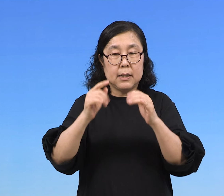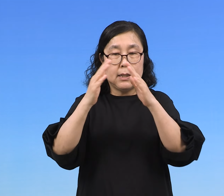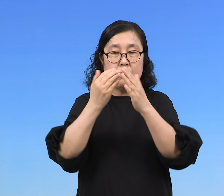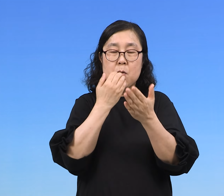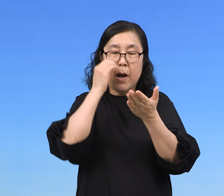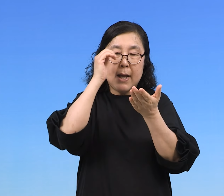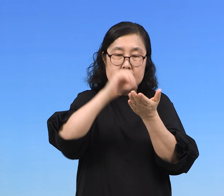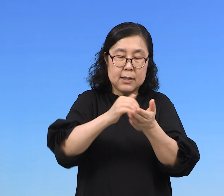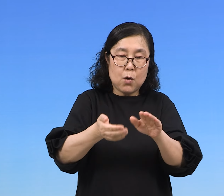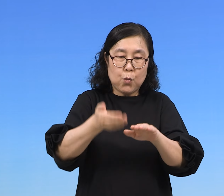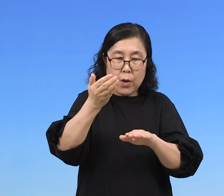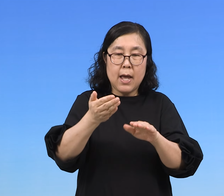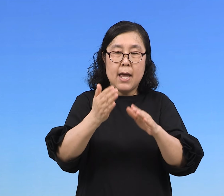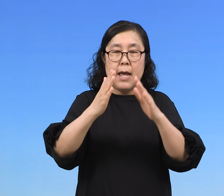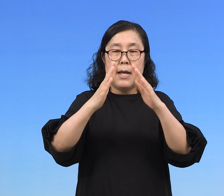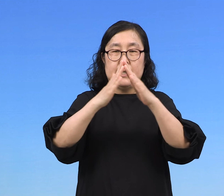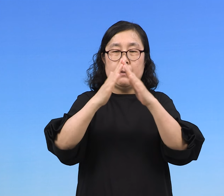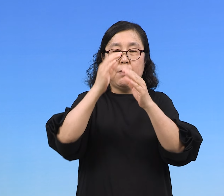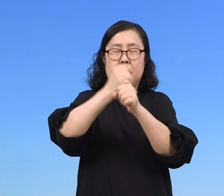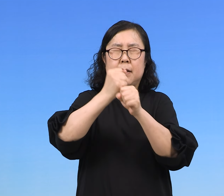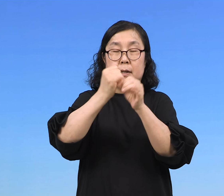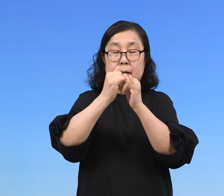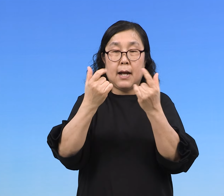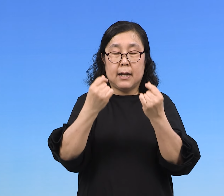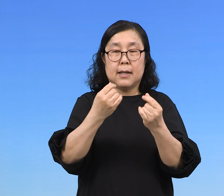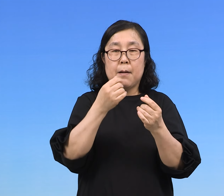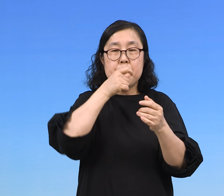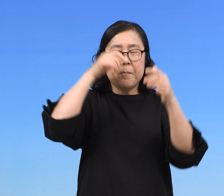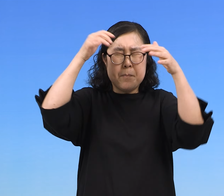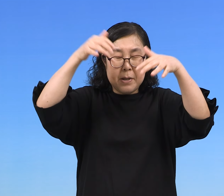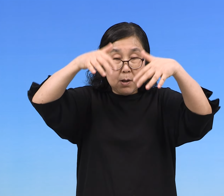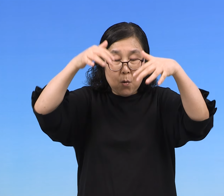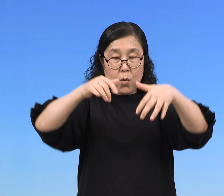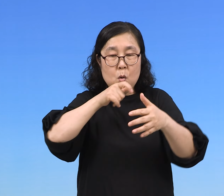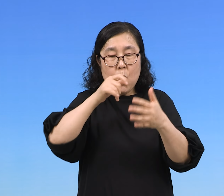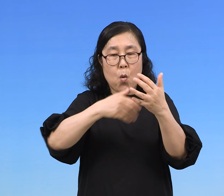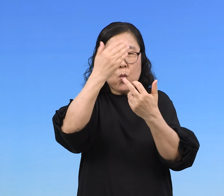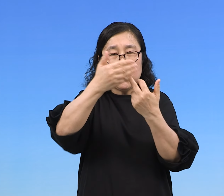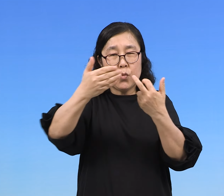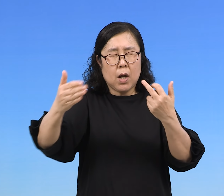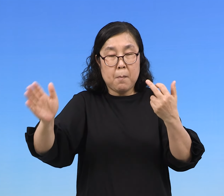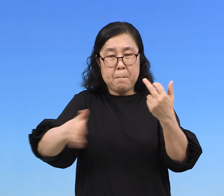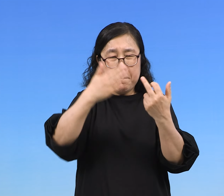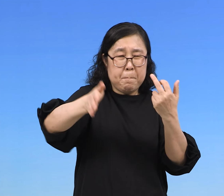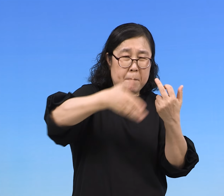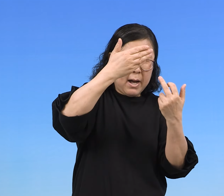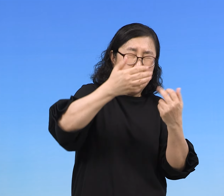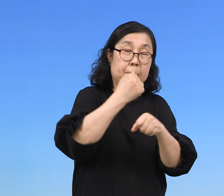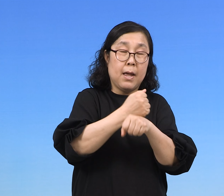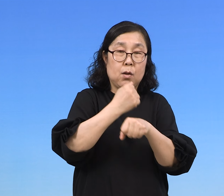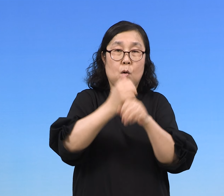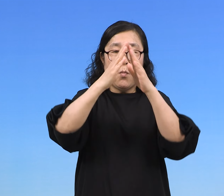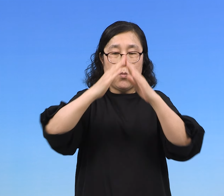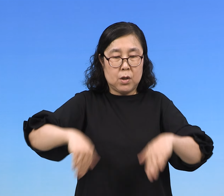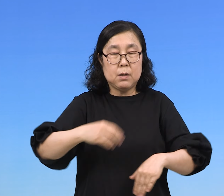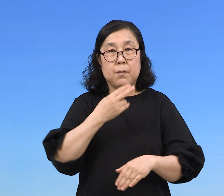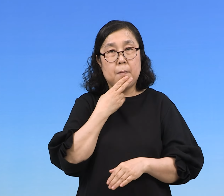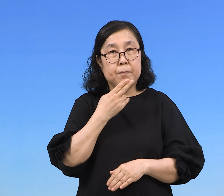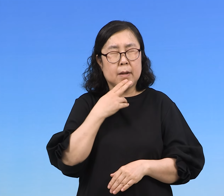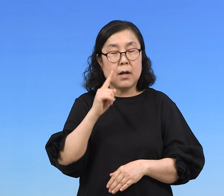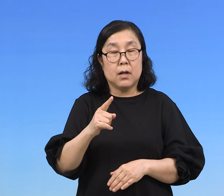이 집을 반석 위에 지은 지혜로운 사람 같으니. 그 다음 보세요. 비가 내리고 창수가 나고 바람이 불어 그 집에 부딪히되 무너지지